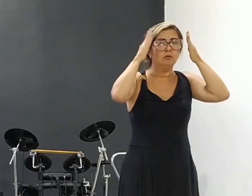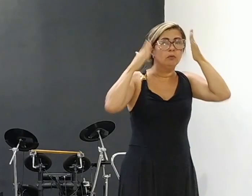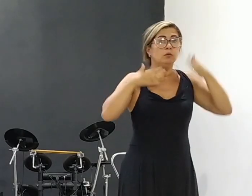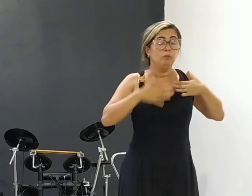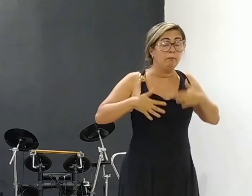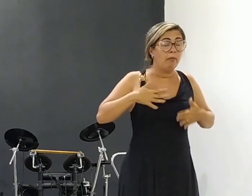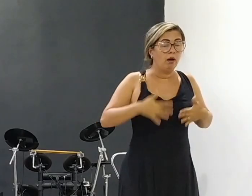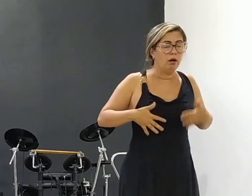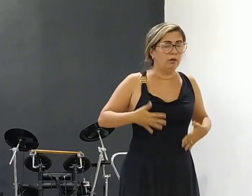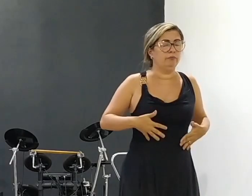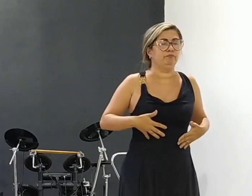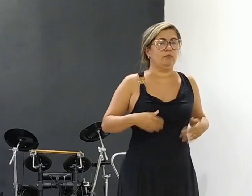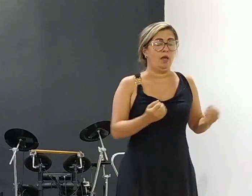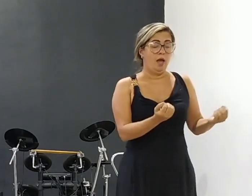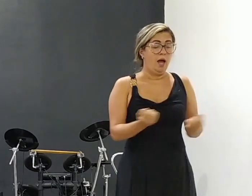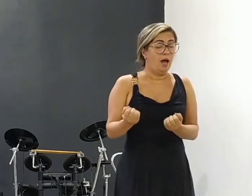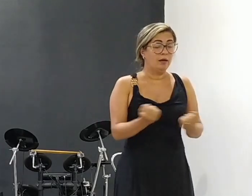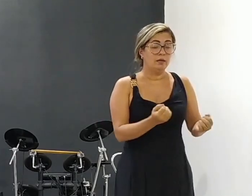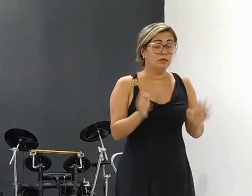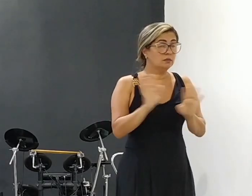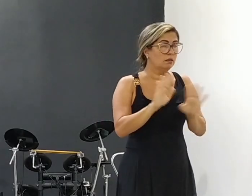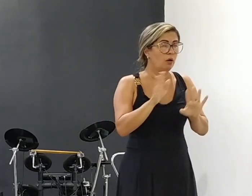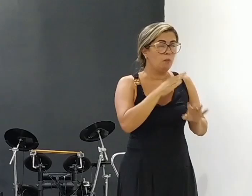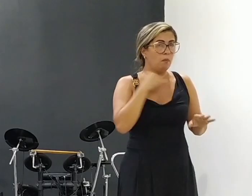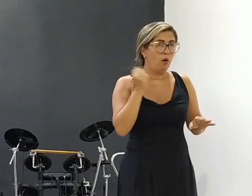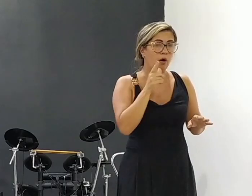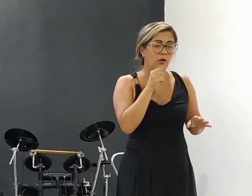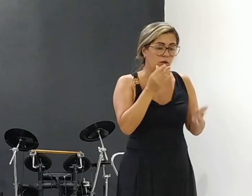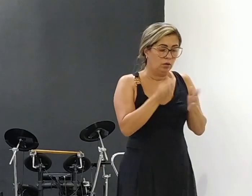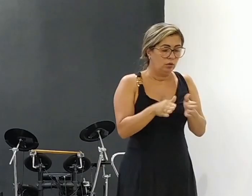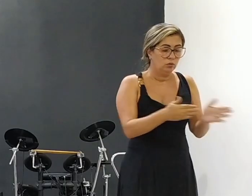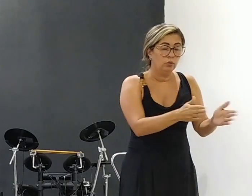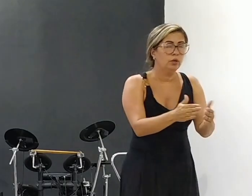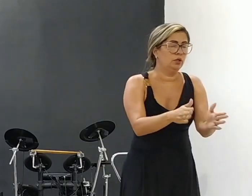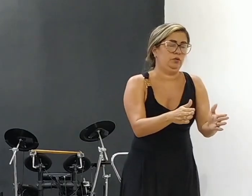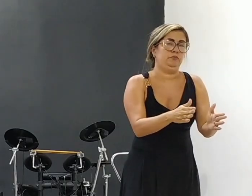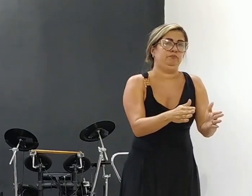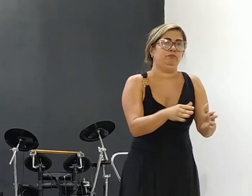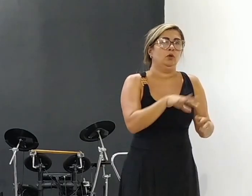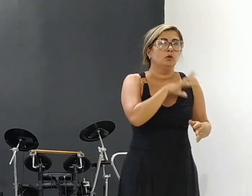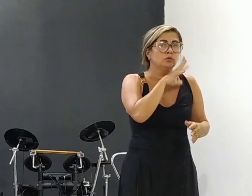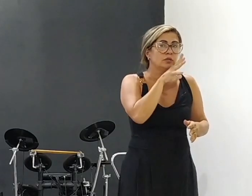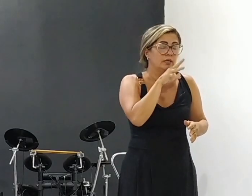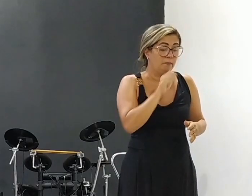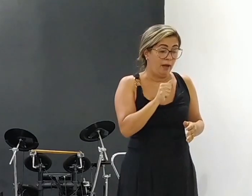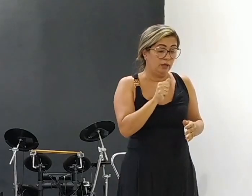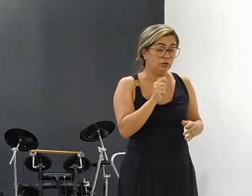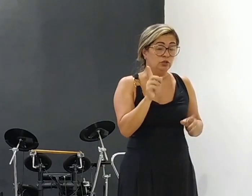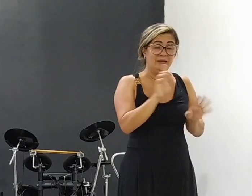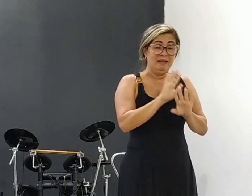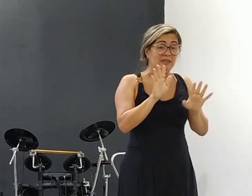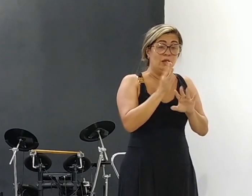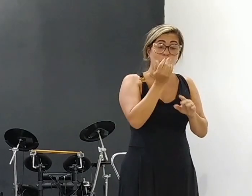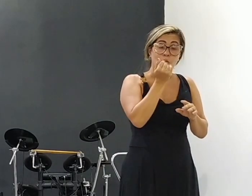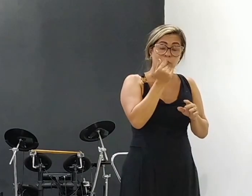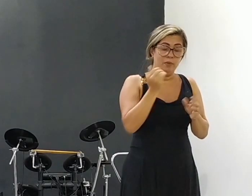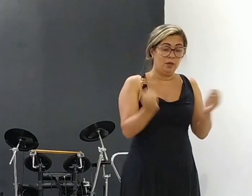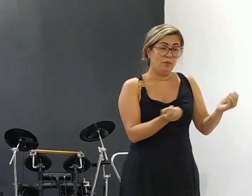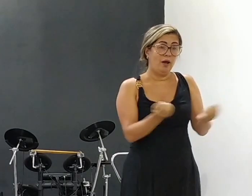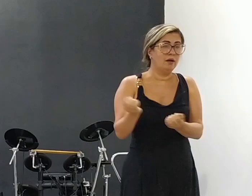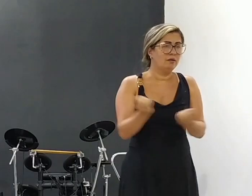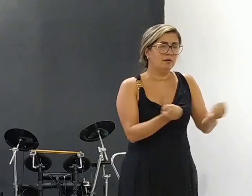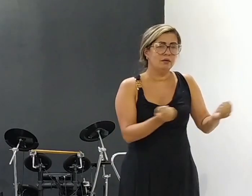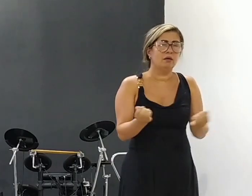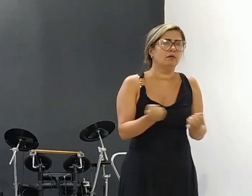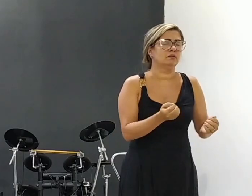rio. A criança ela não morre naquele rio. Os animais daquele rio não comem aquela criança.